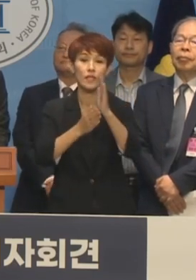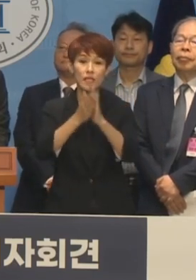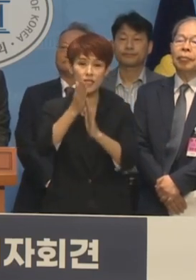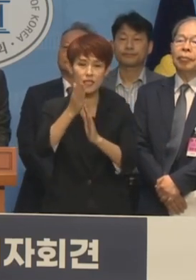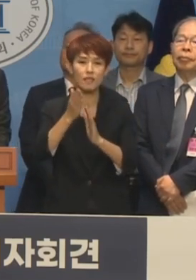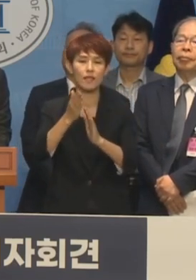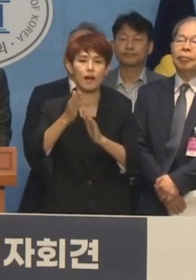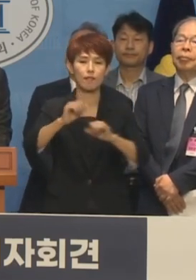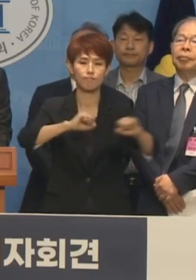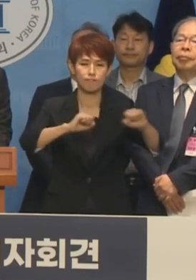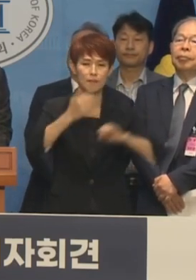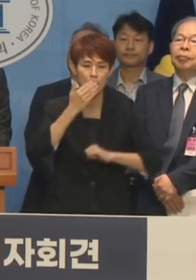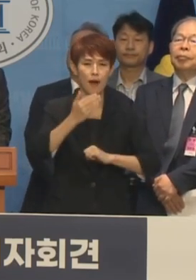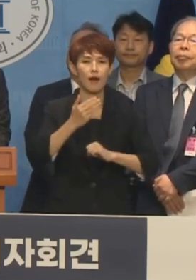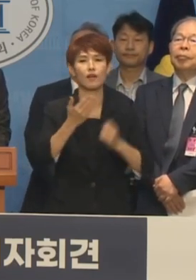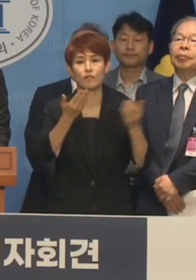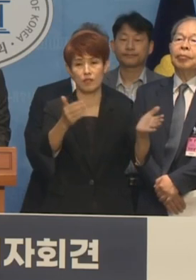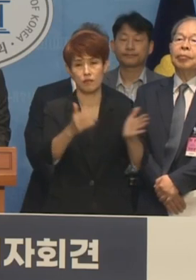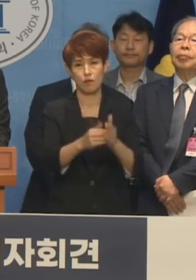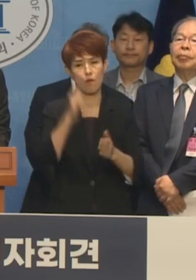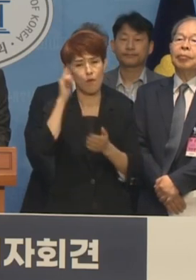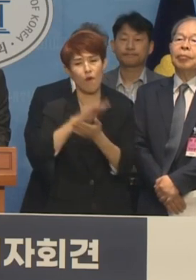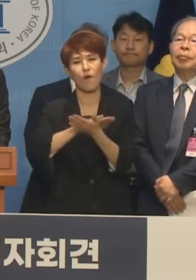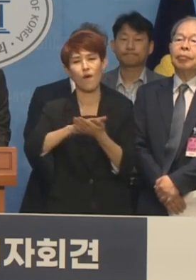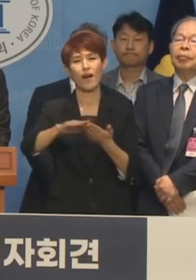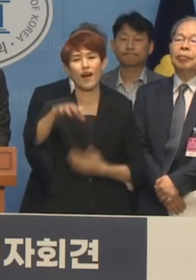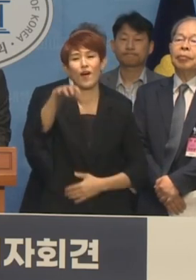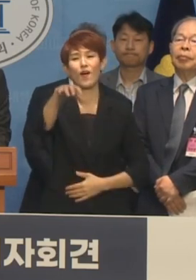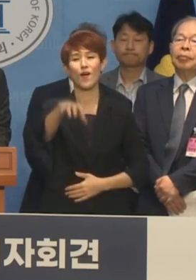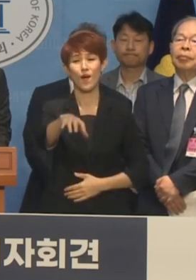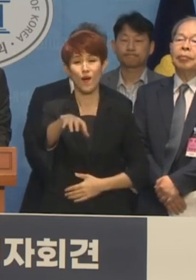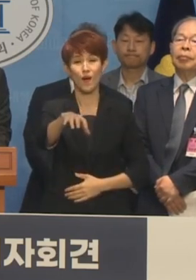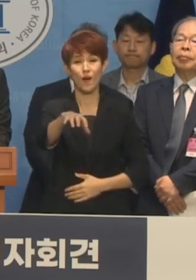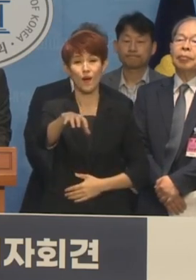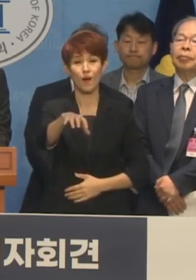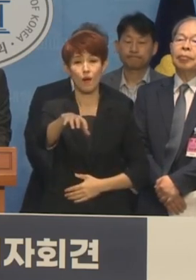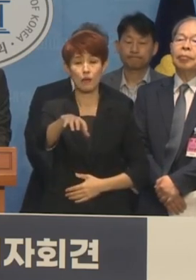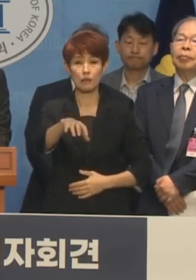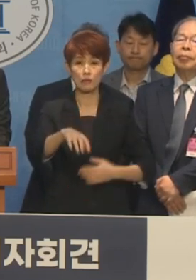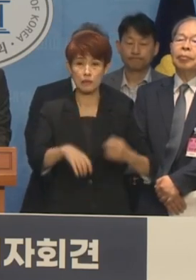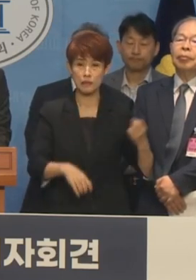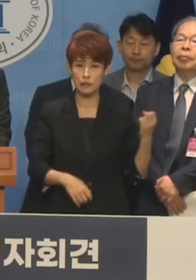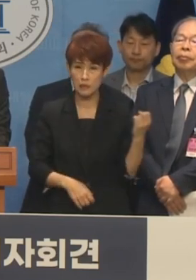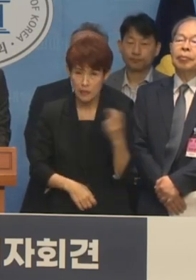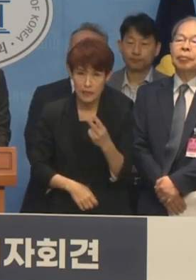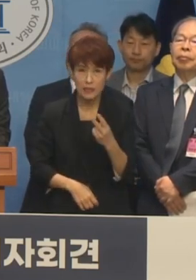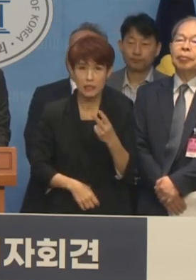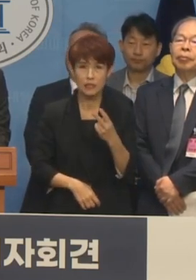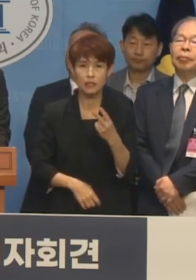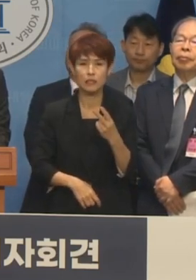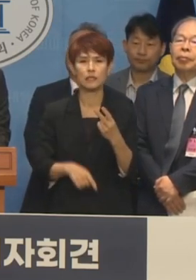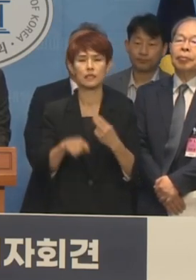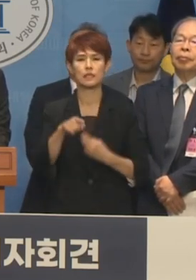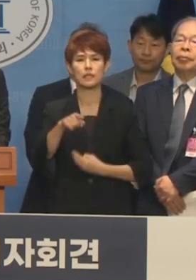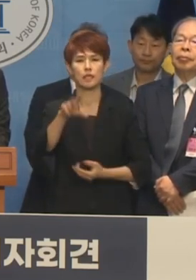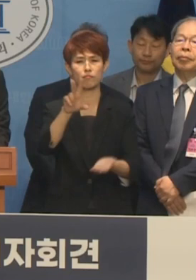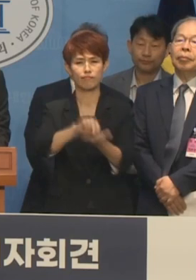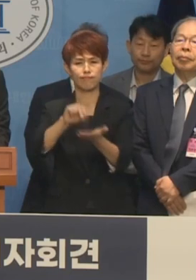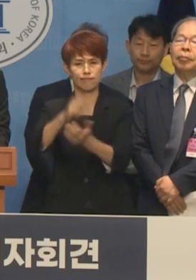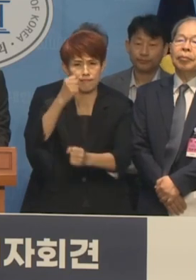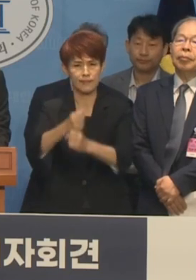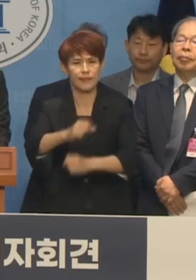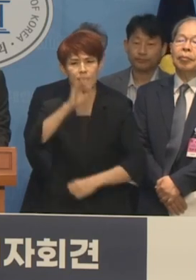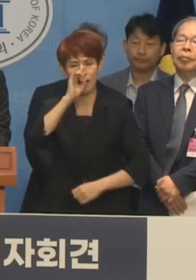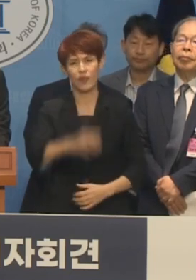돌아왔습니다. 이런 평화로운 공간을 다시 이념의 대입장으로 만들어서는